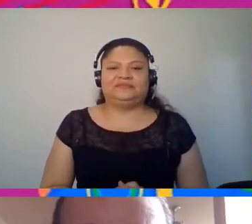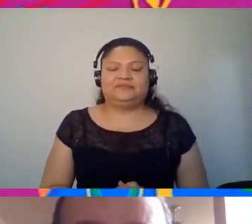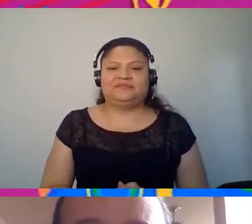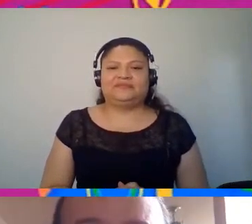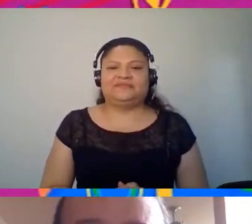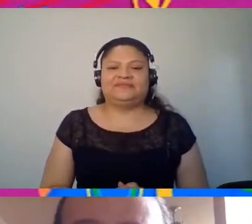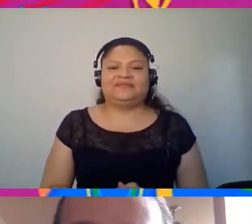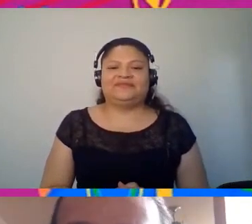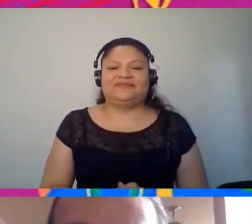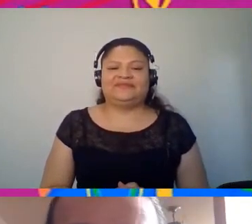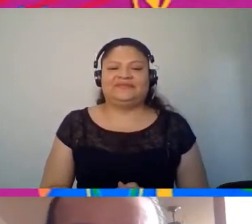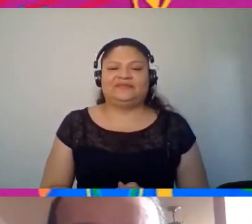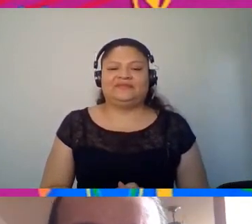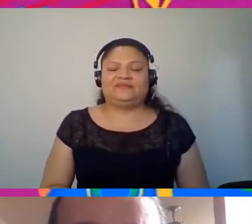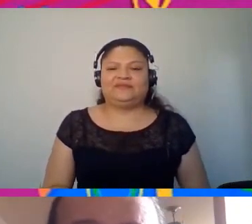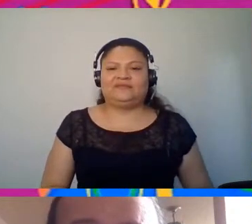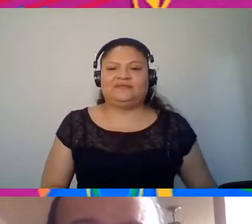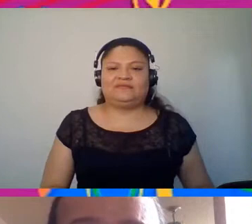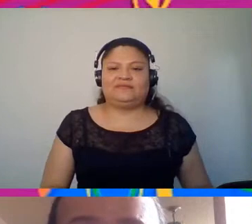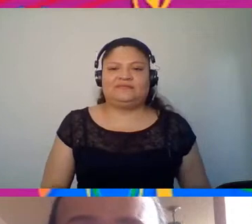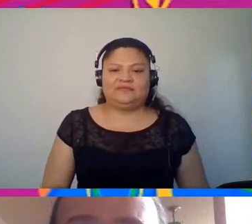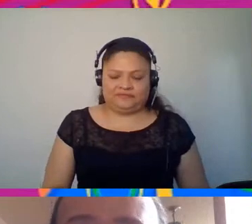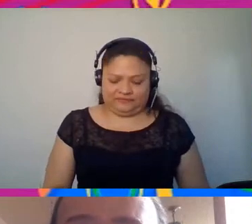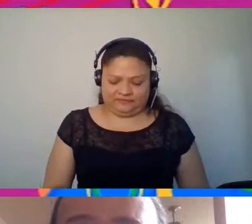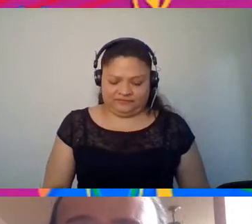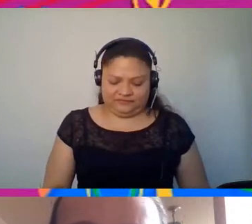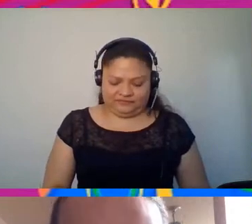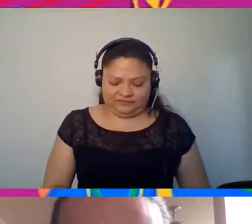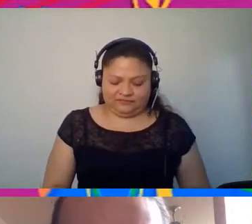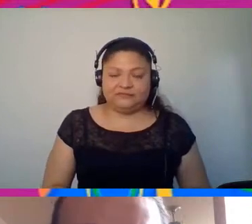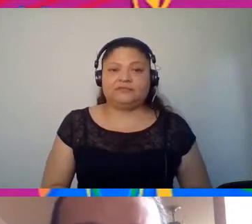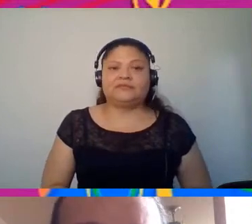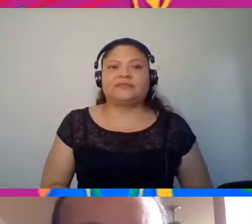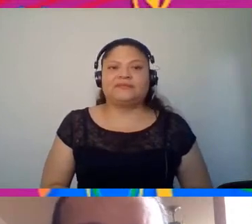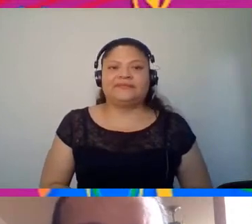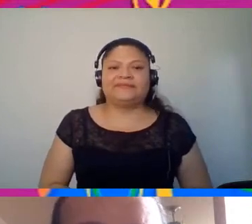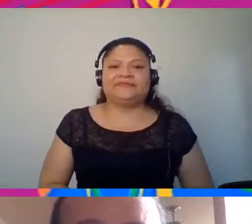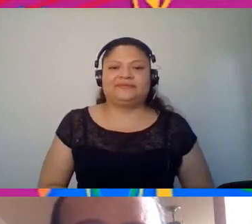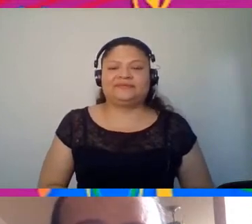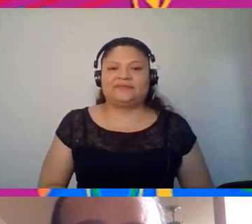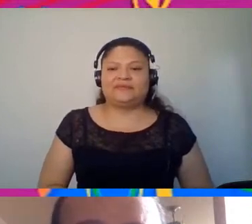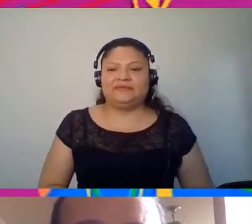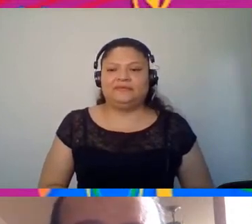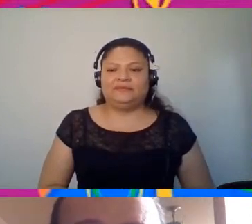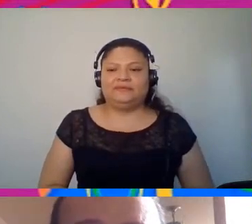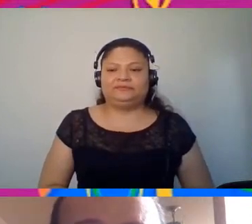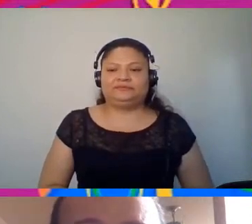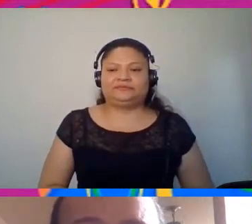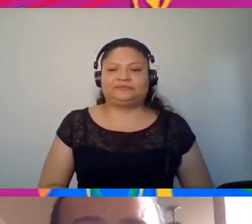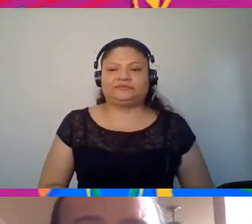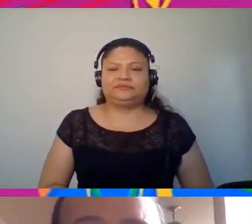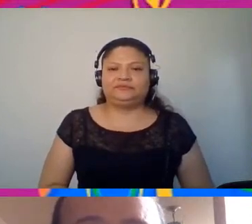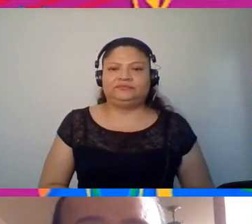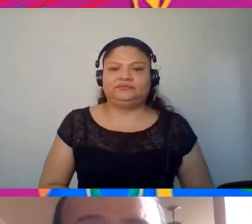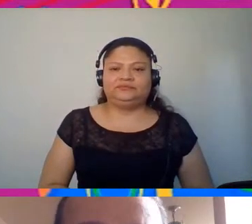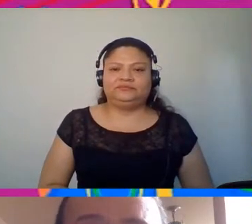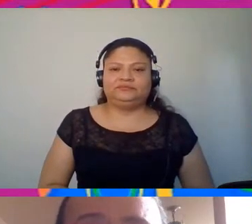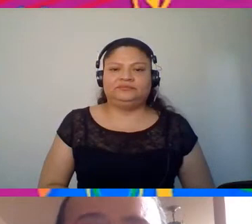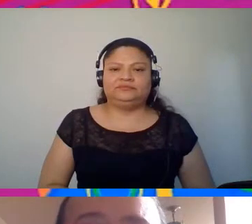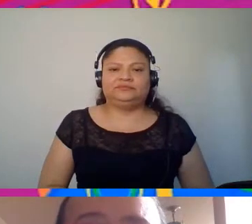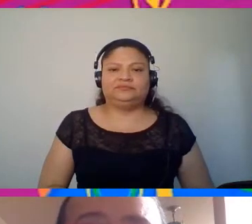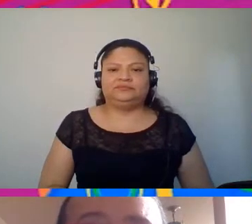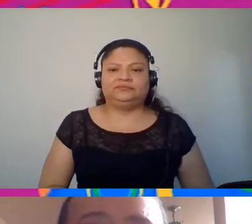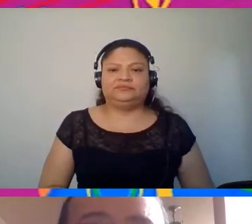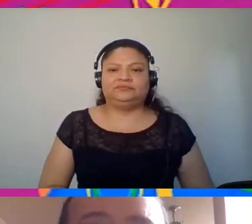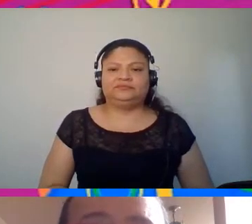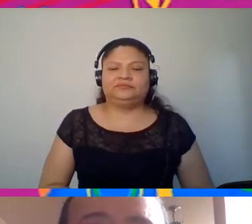Muchas gracias. Y agradecer nuevamente a nuestros exponentes, maravillosa charla, gracias Palomita, gracias a